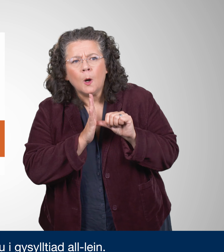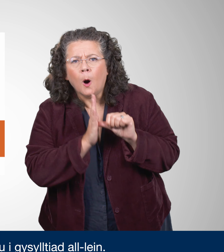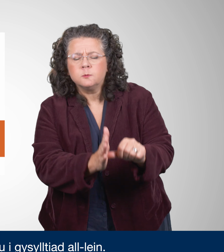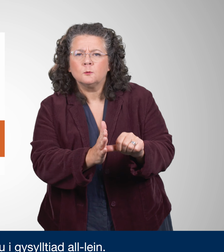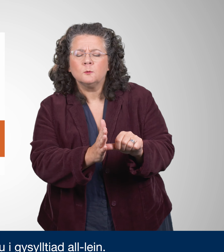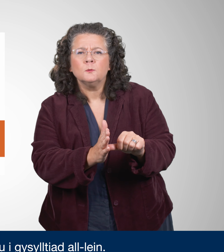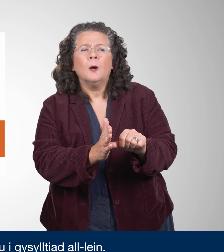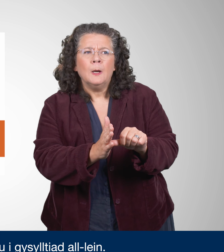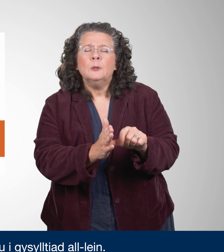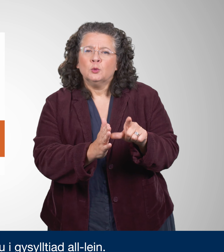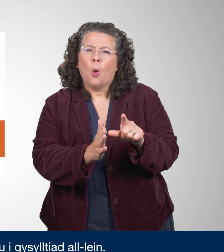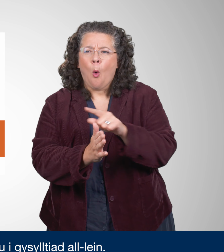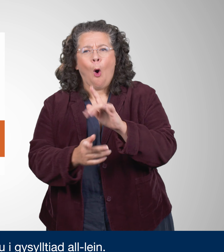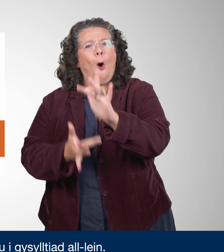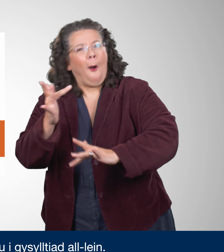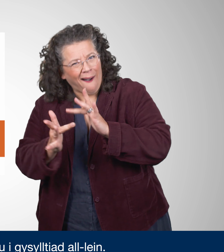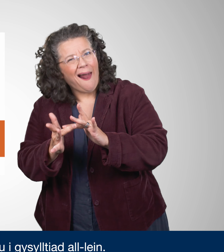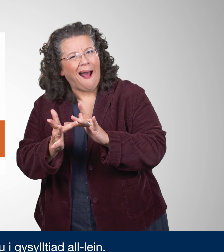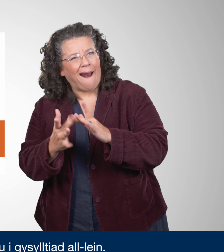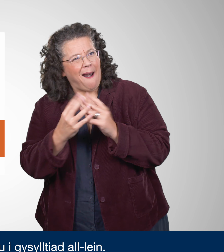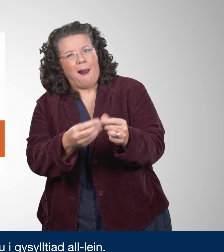gysylltiad all-lein.